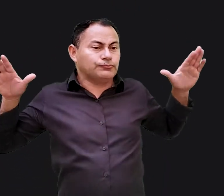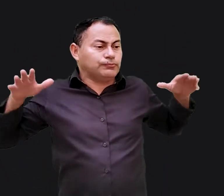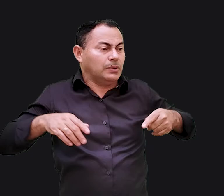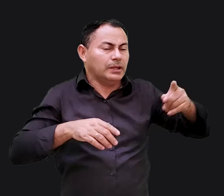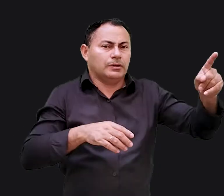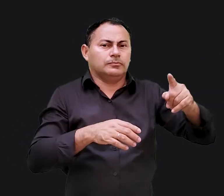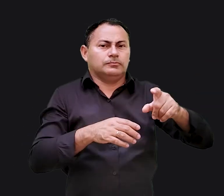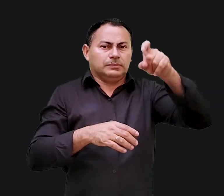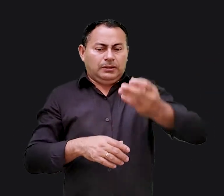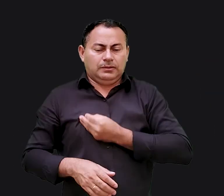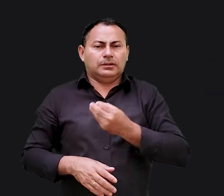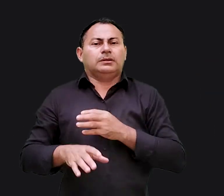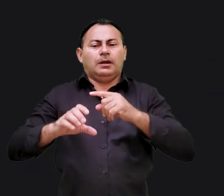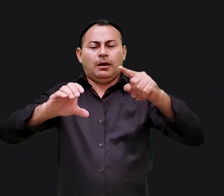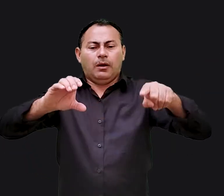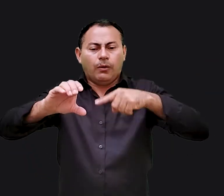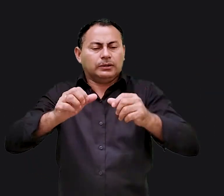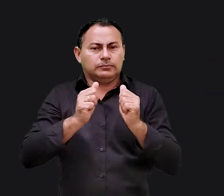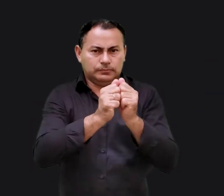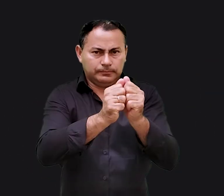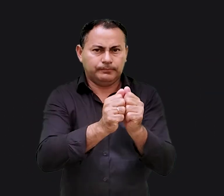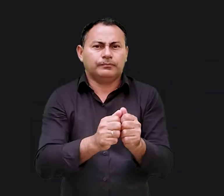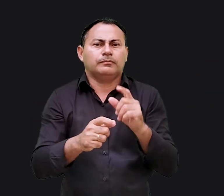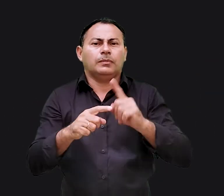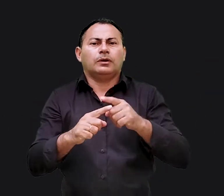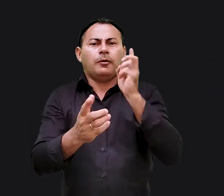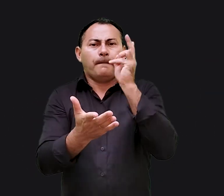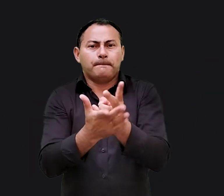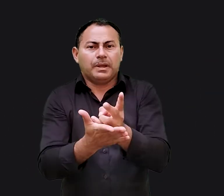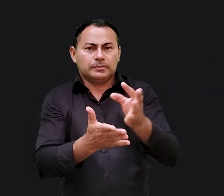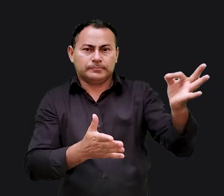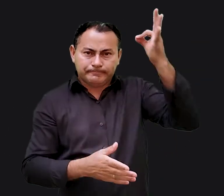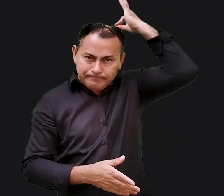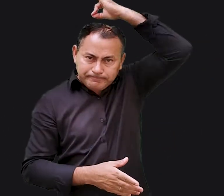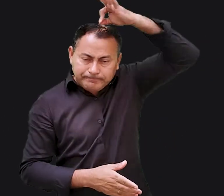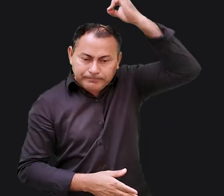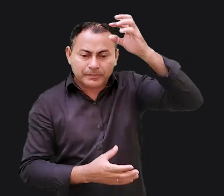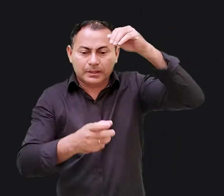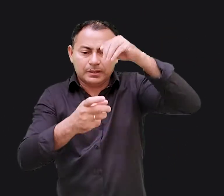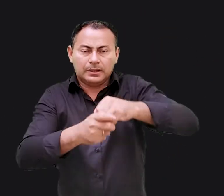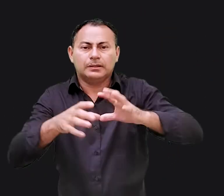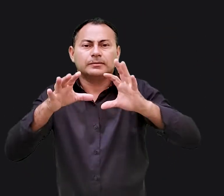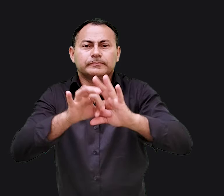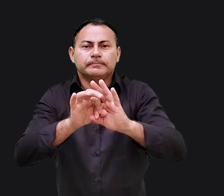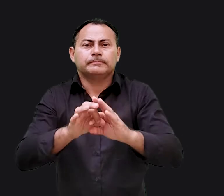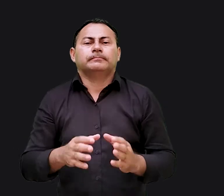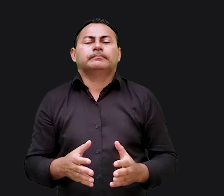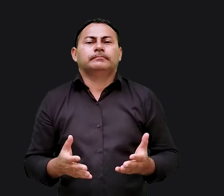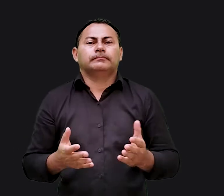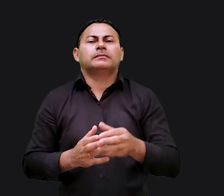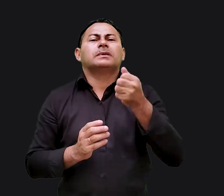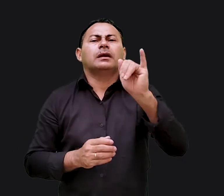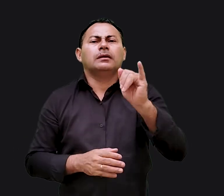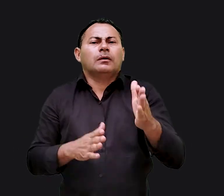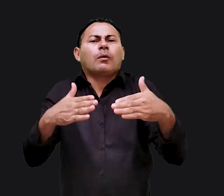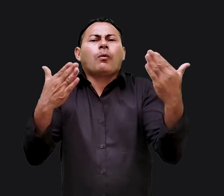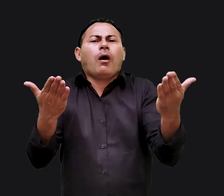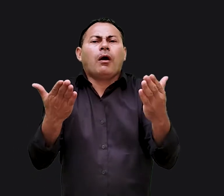seres viventes iam e as rodas o seguiam, porque o mesmo espírito estava nelas. E aí, qual